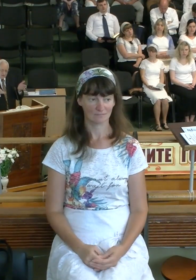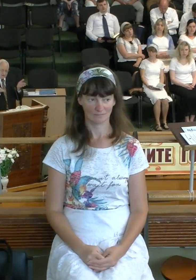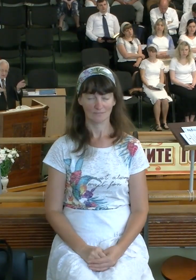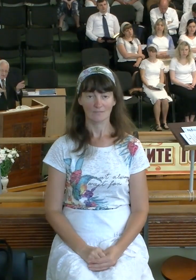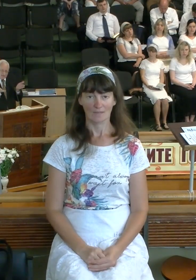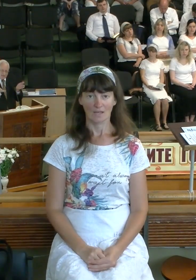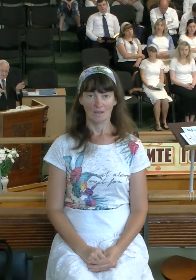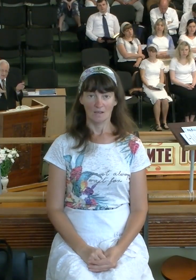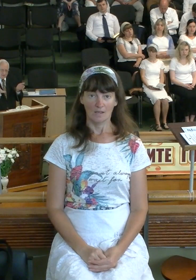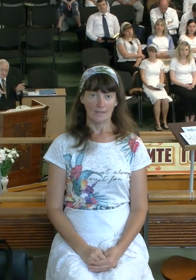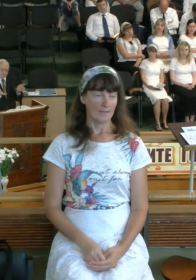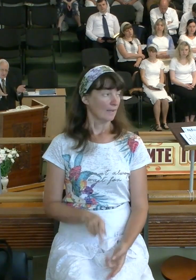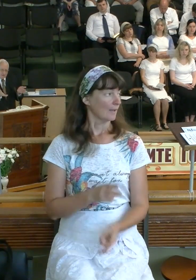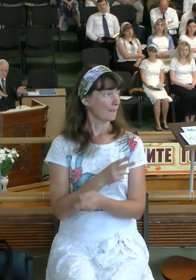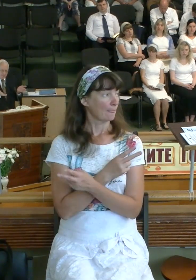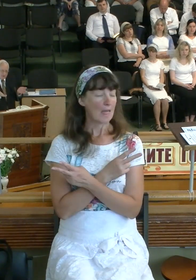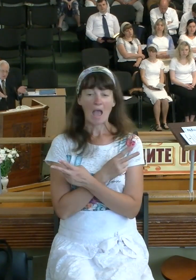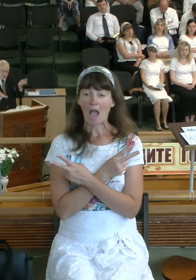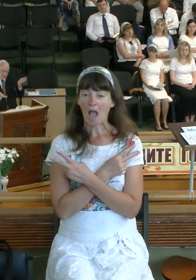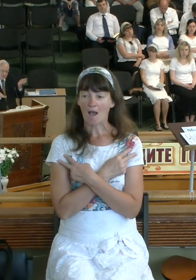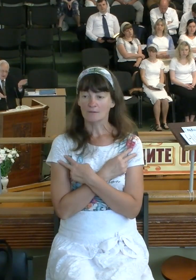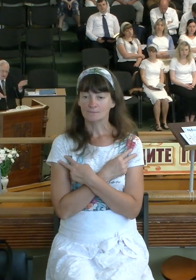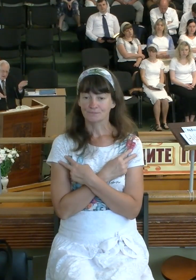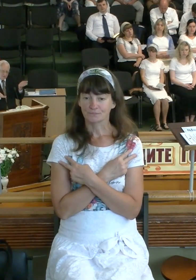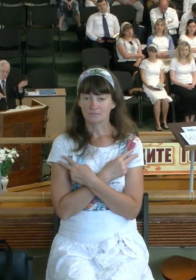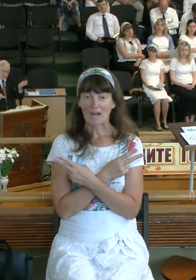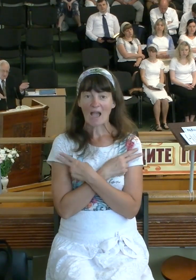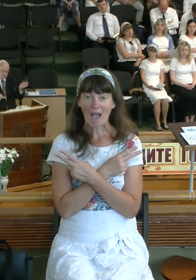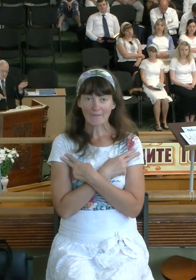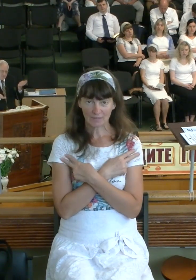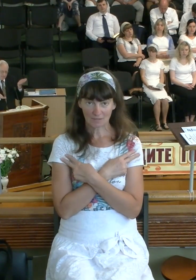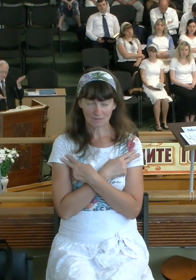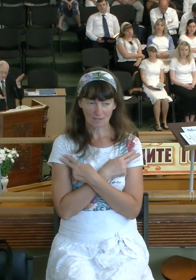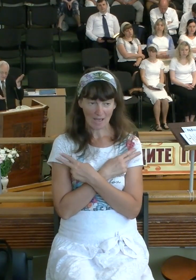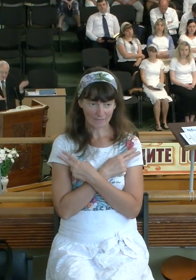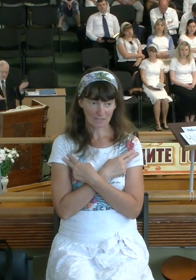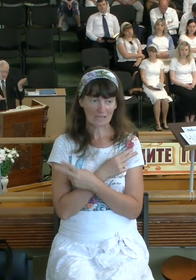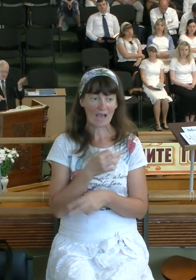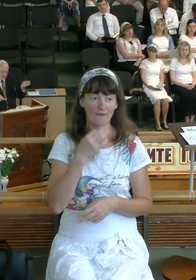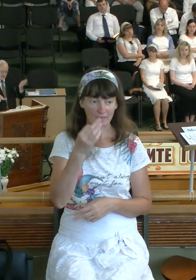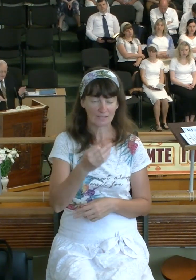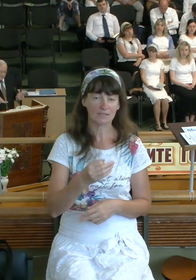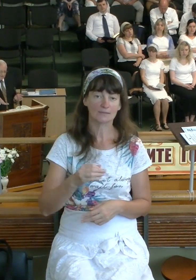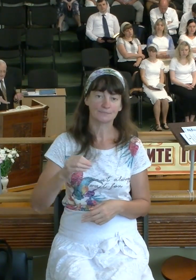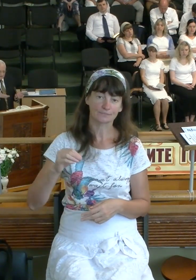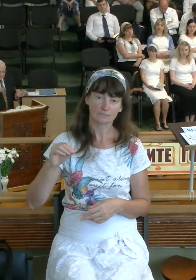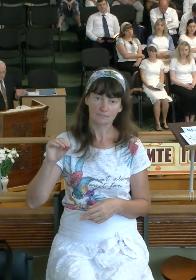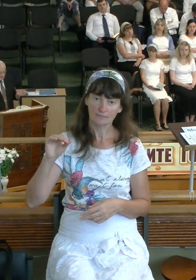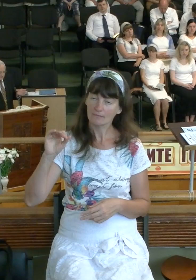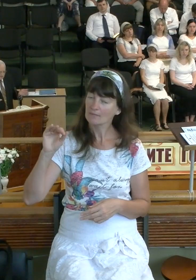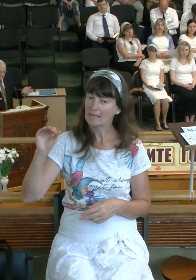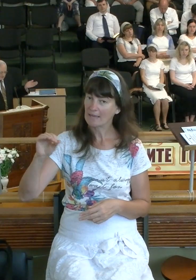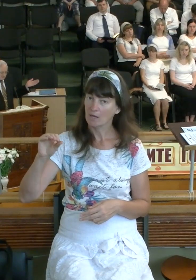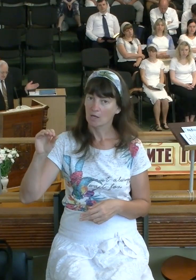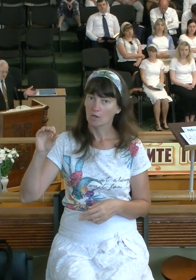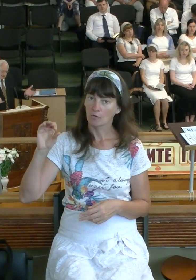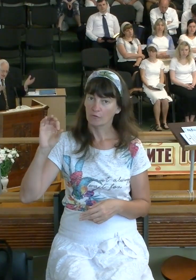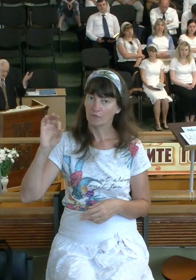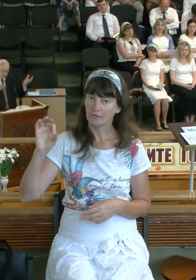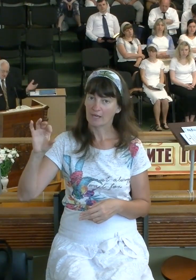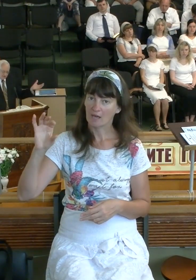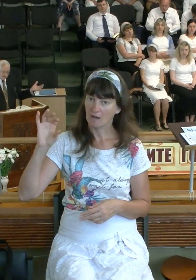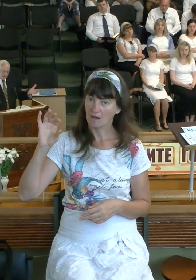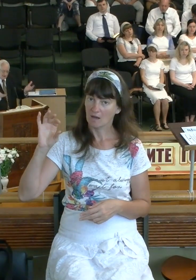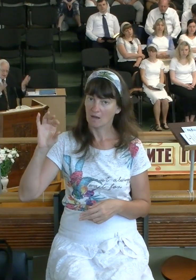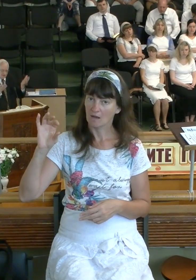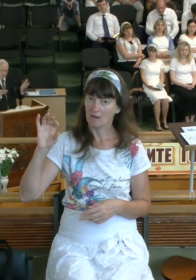Филадельфия – это церковь, которая придет к моменту взятия церкви. И Лаодикия – две